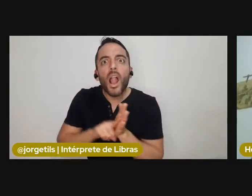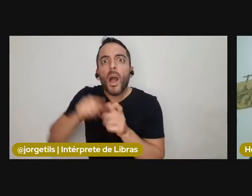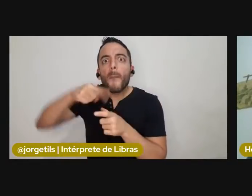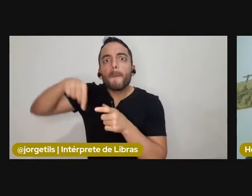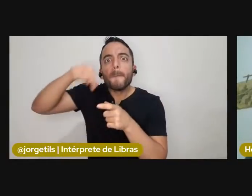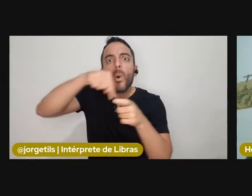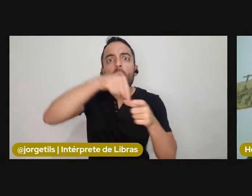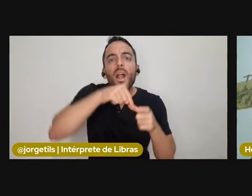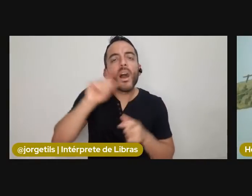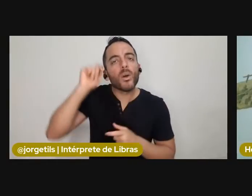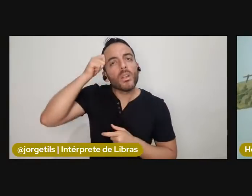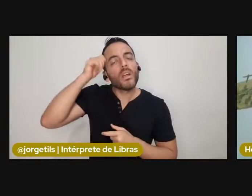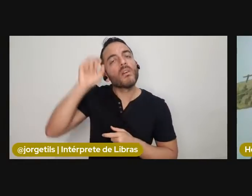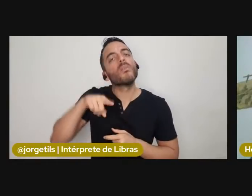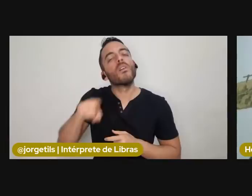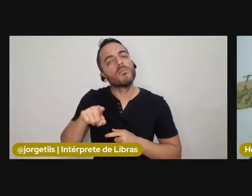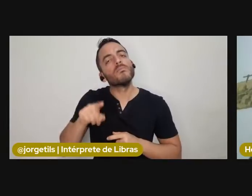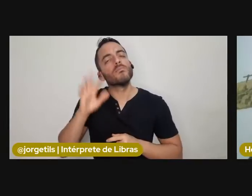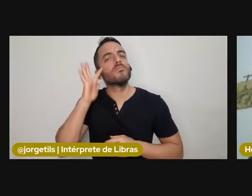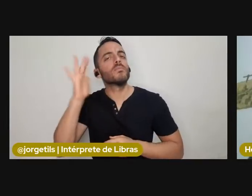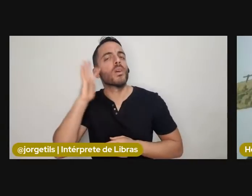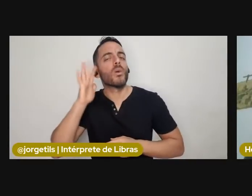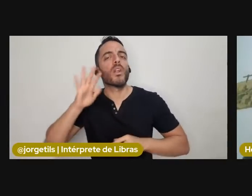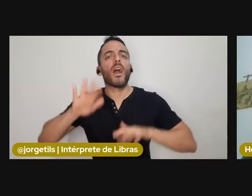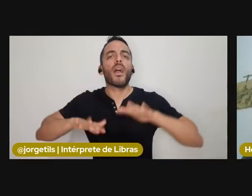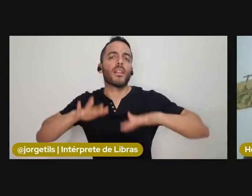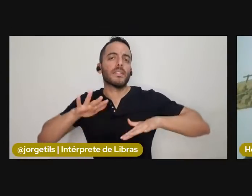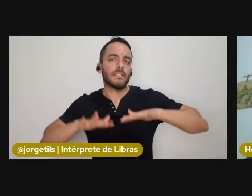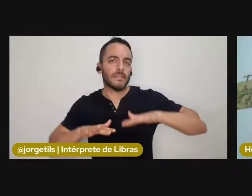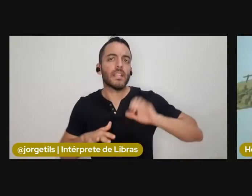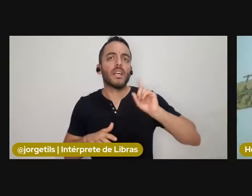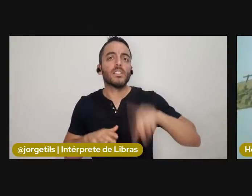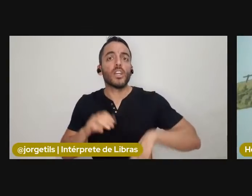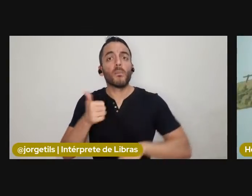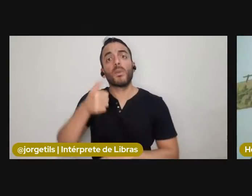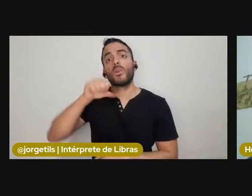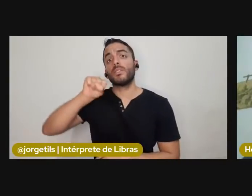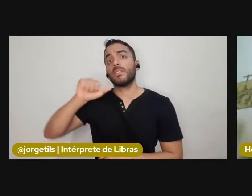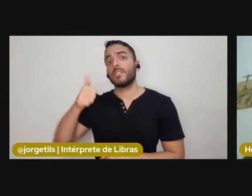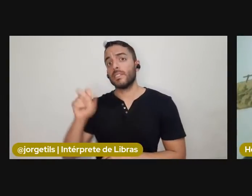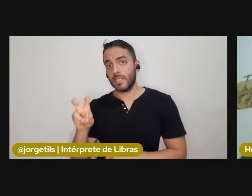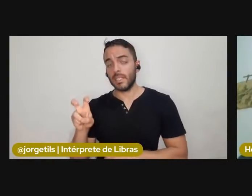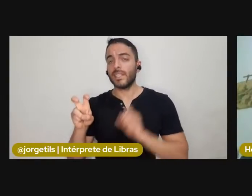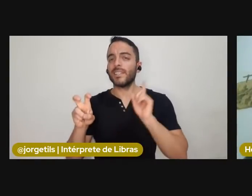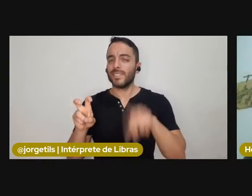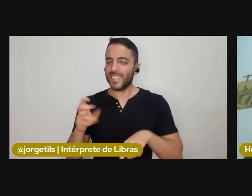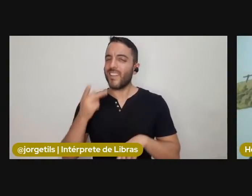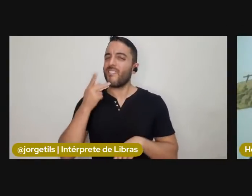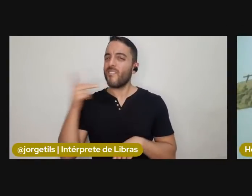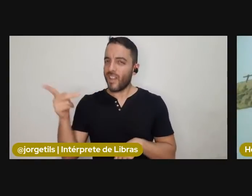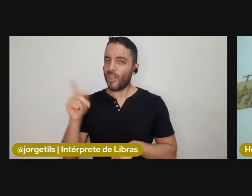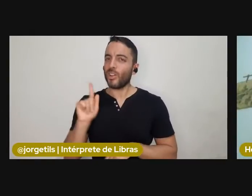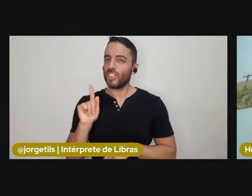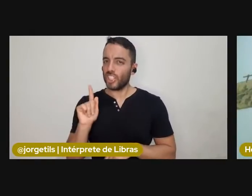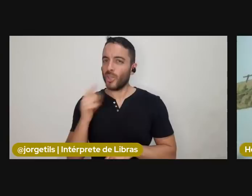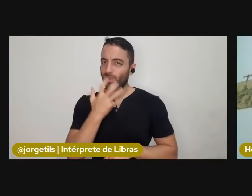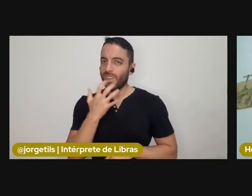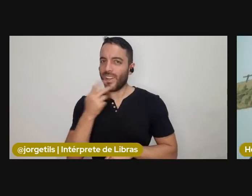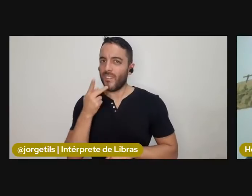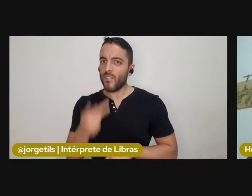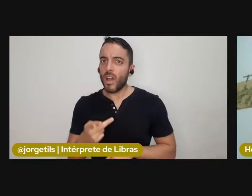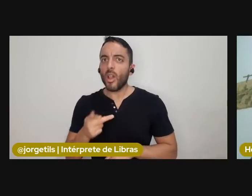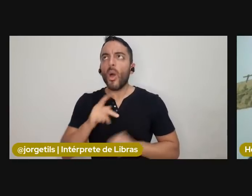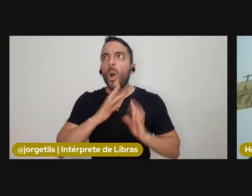relatividade geral de 1915. Os buracos negros, as ondas de gravidade, Roberto Gil falou também de novas ondas, ondas gravitacionais que